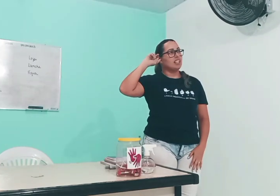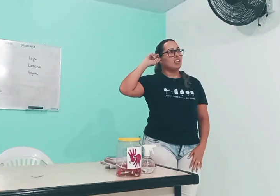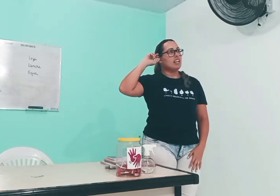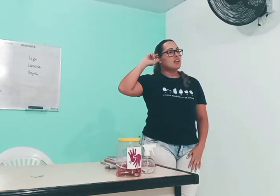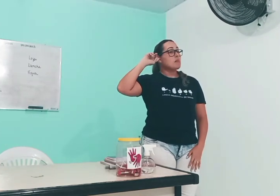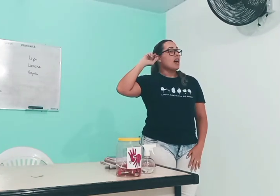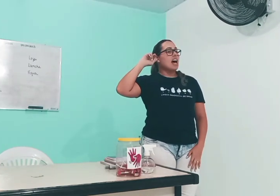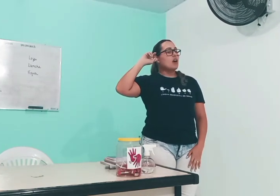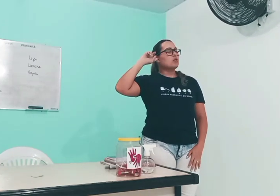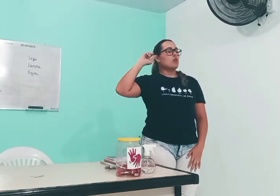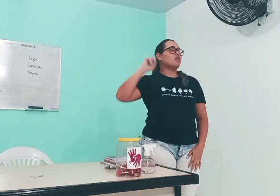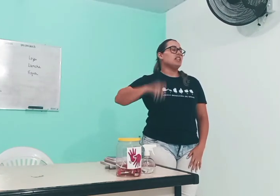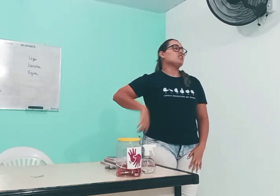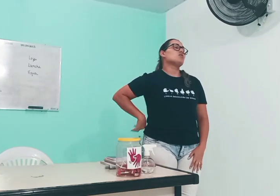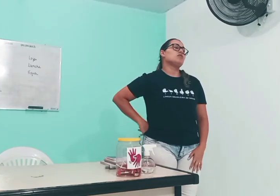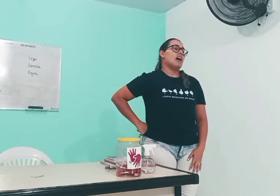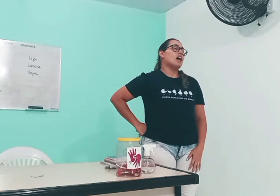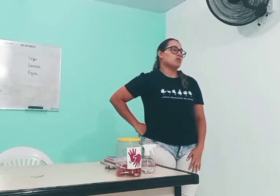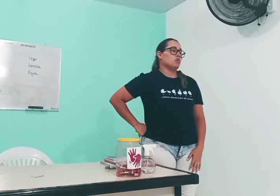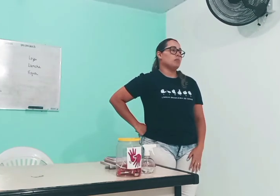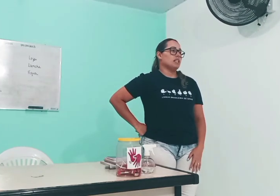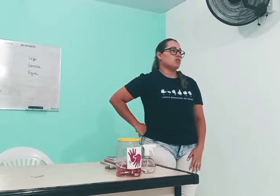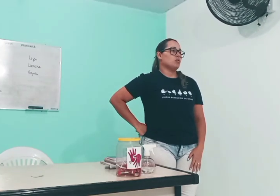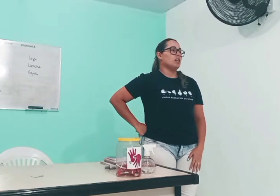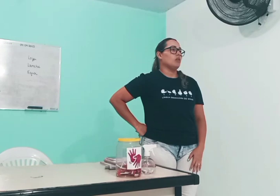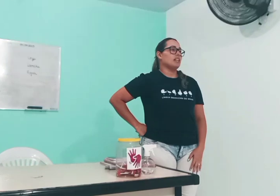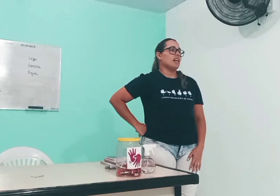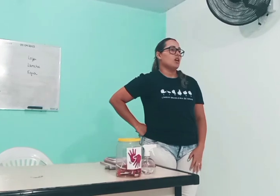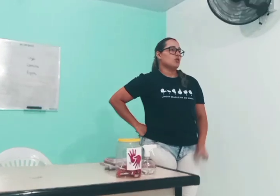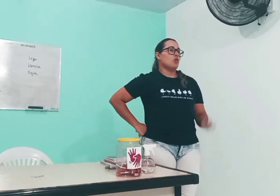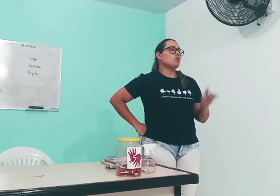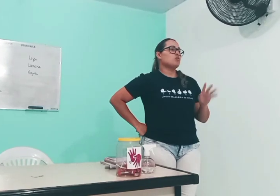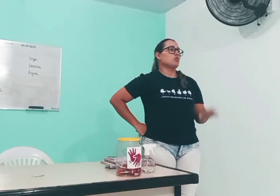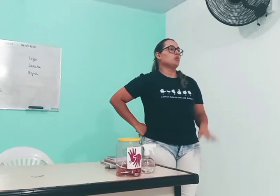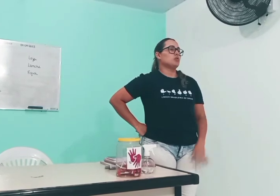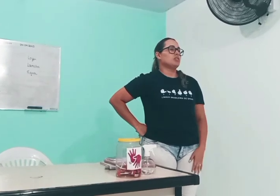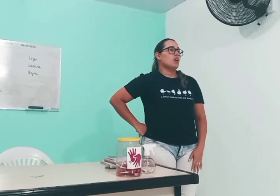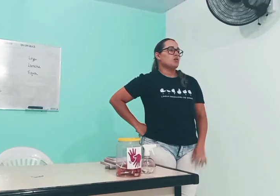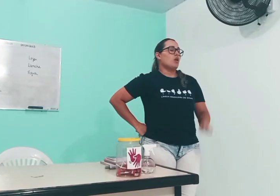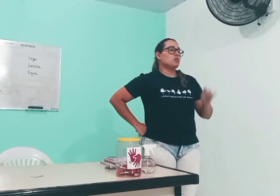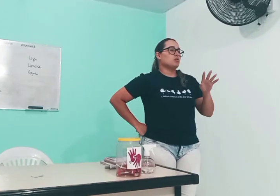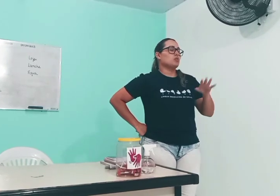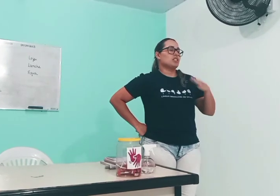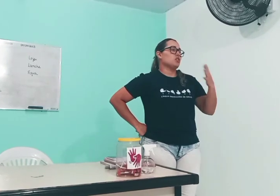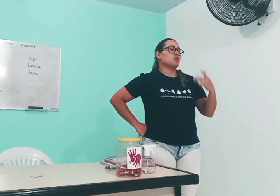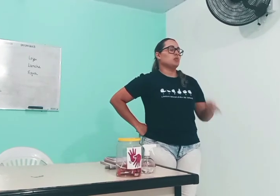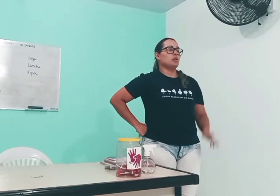não. Ah, os ouvintes não falam sobre isso não, né? Só os surdos que estudam